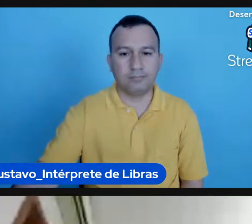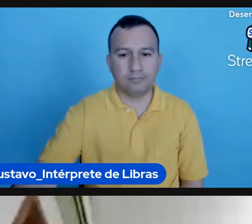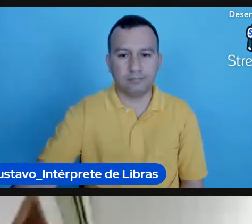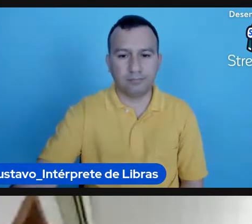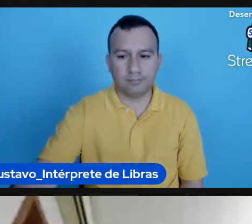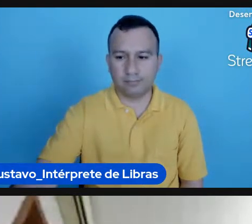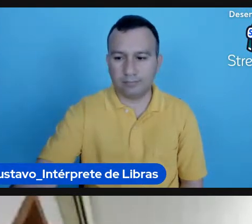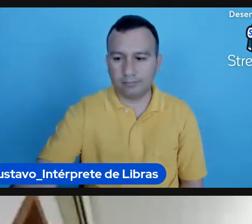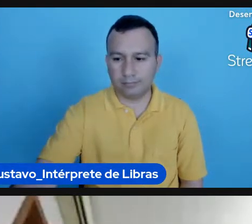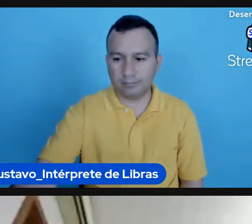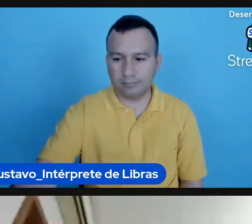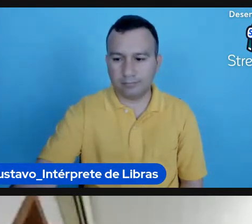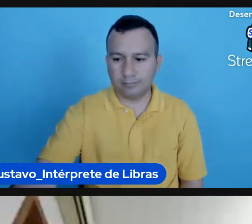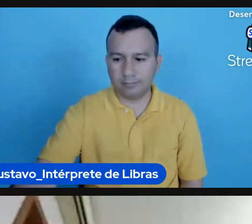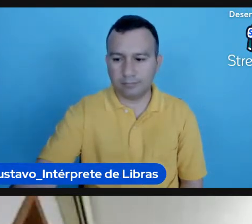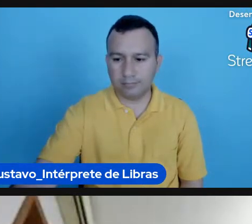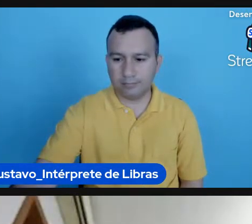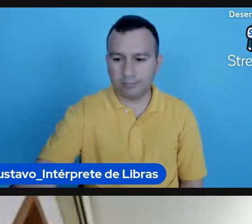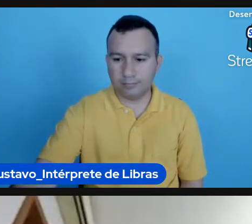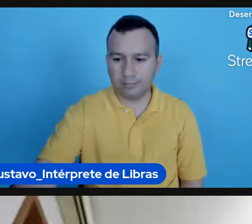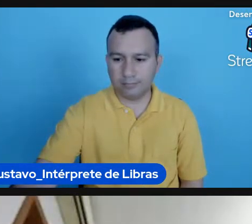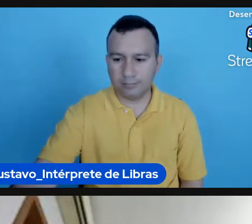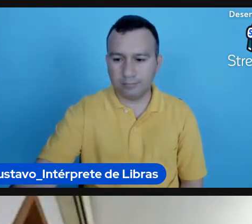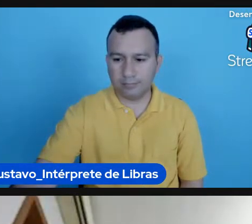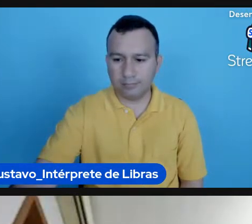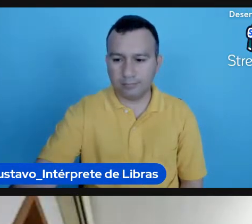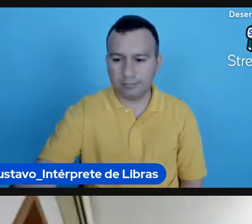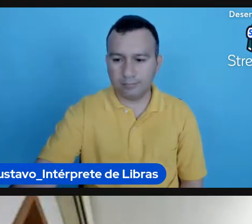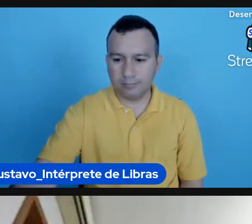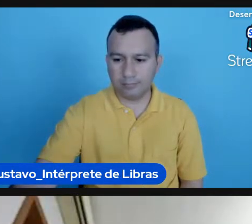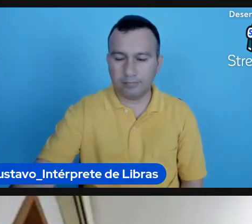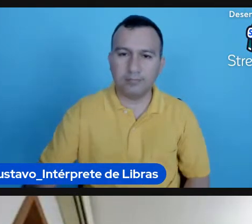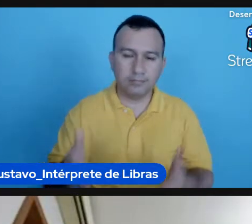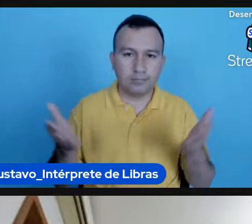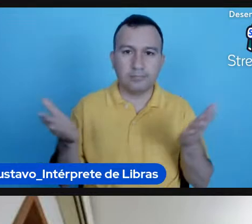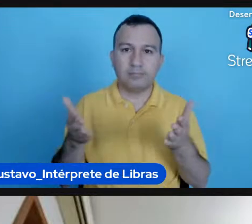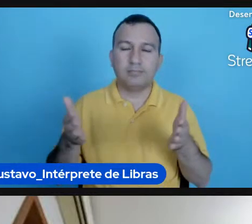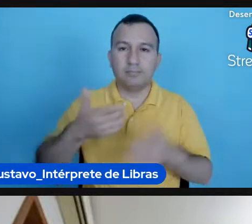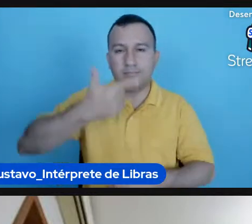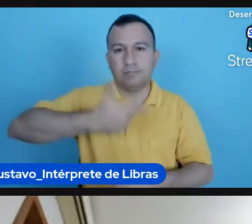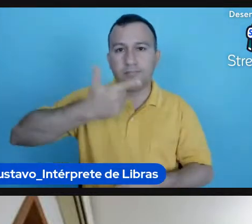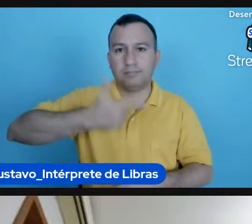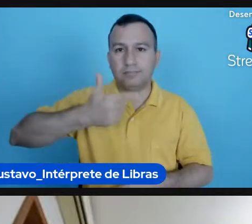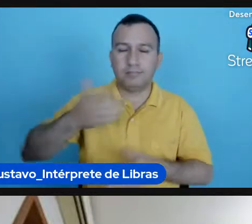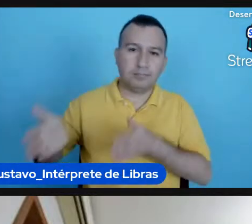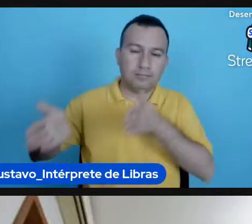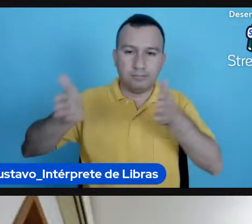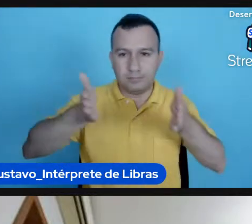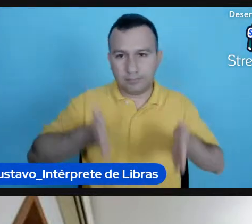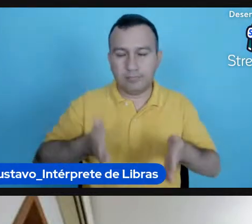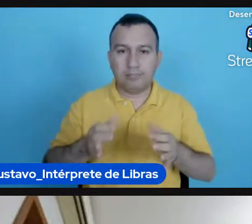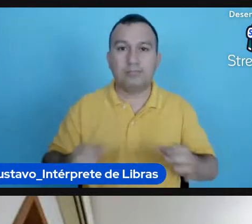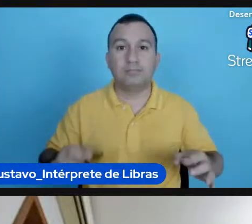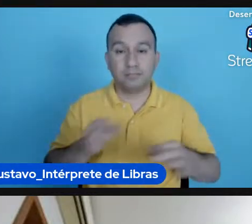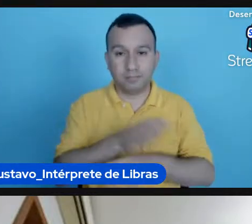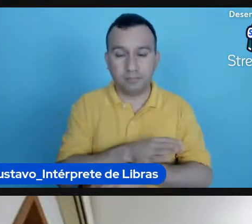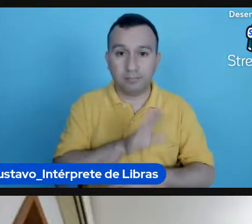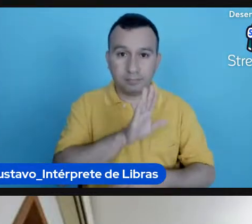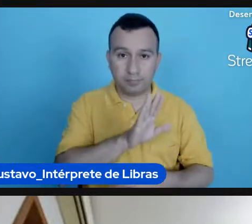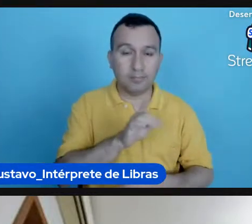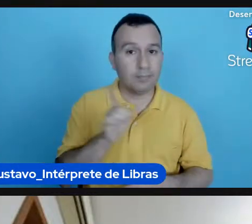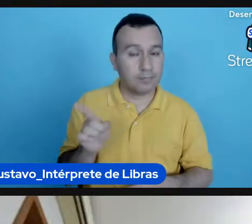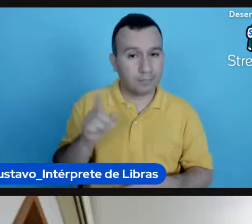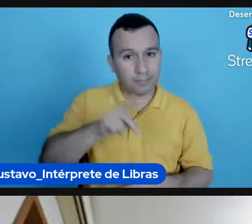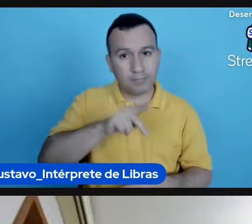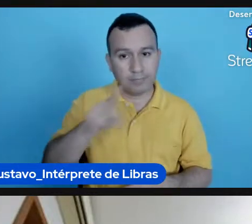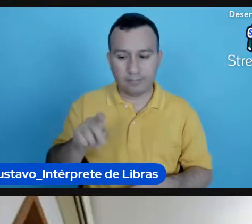A gente terminou agora o segundo bloco. Gostaria de comunicar a vocês que a professora Sandra teve um problema e ela não vai